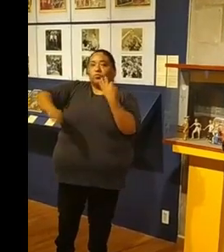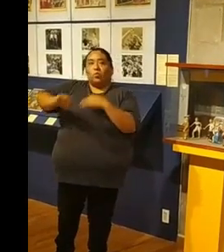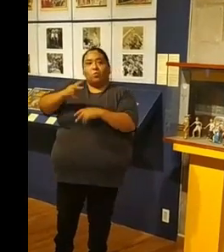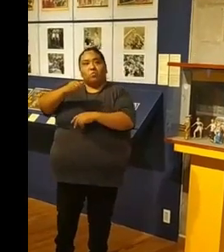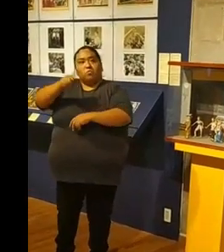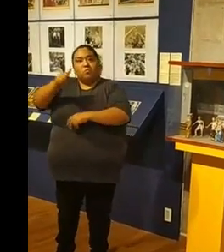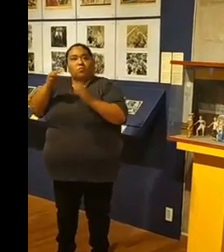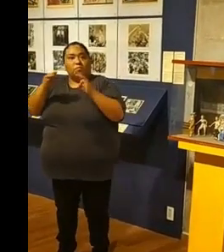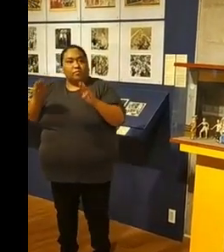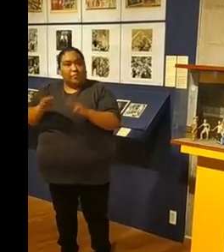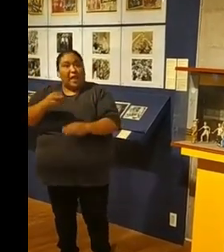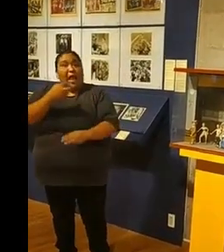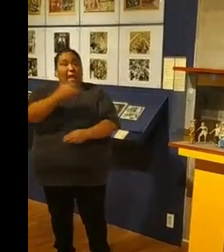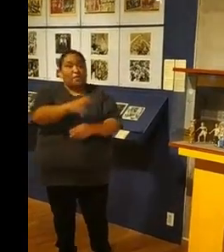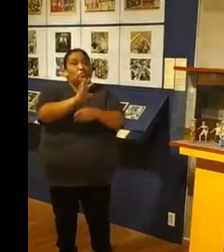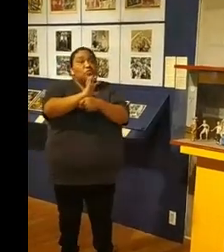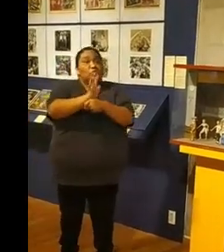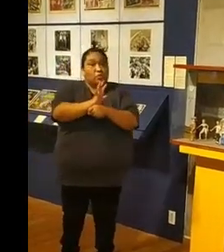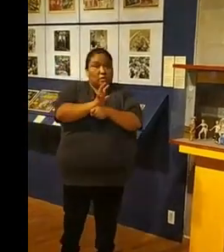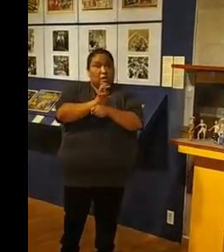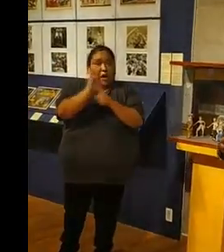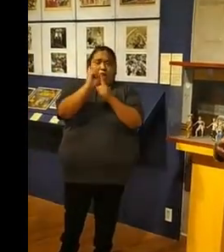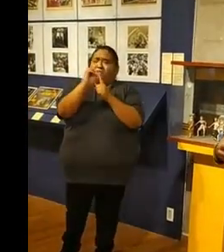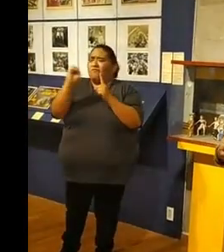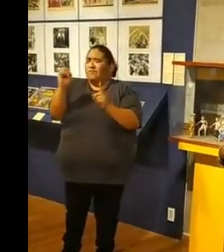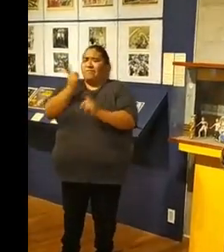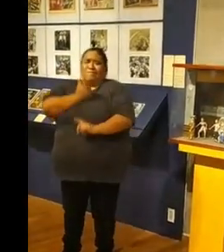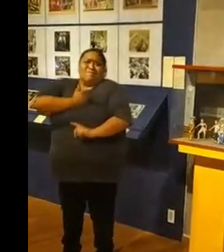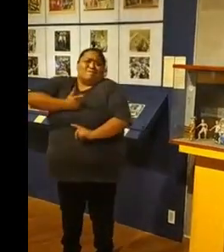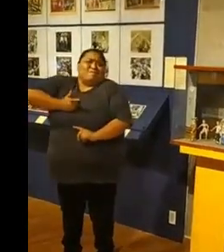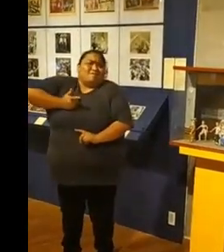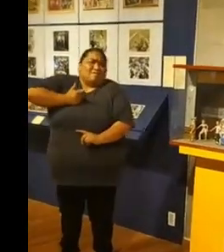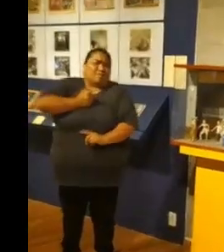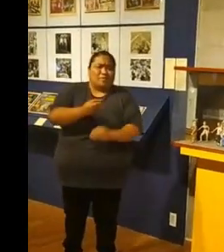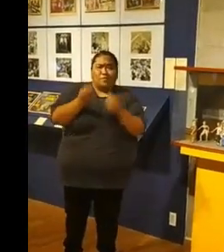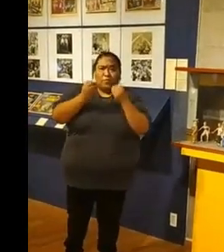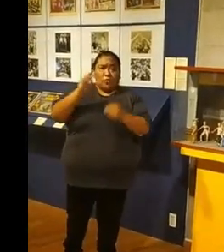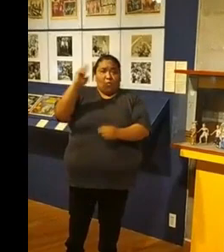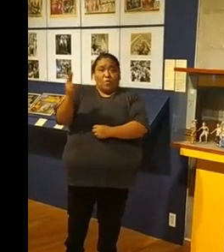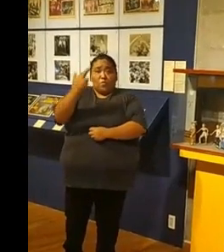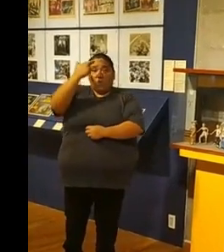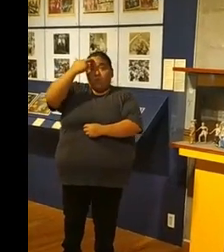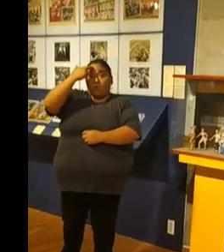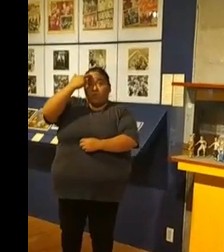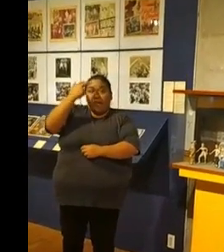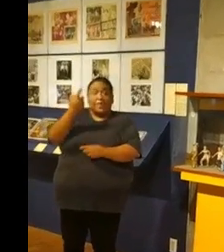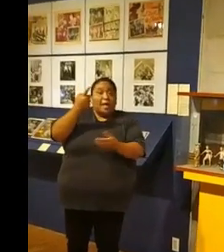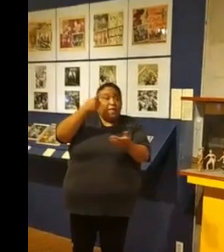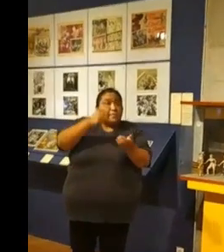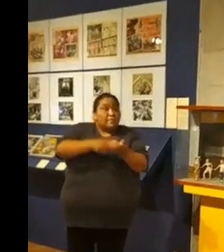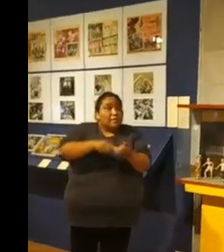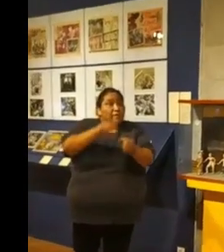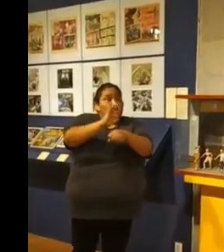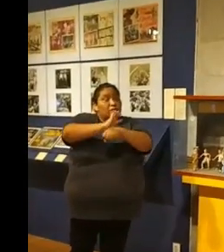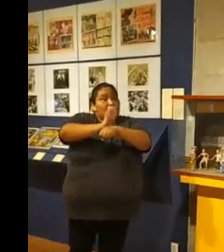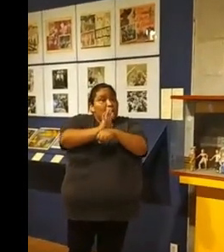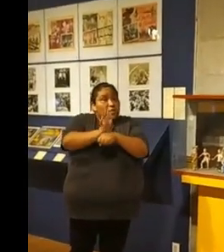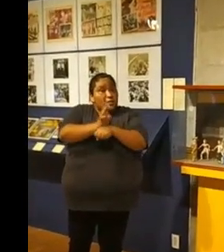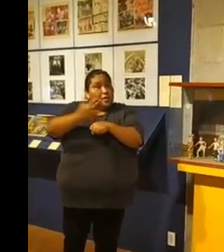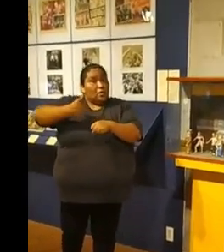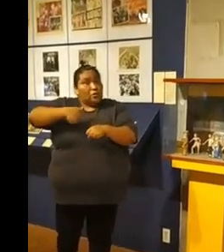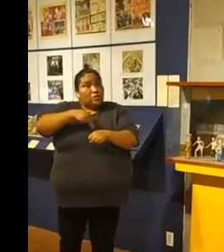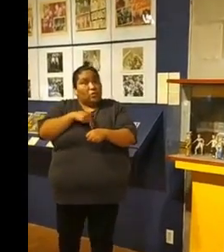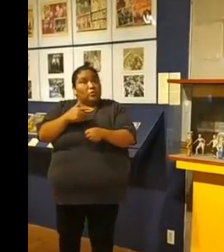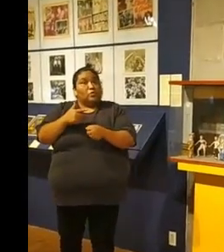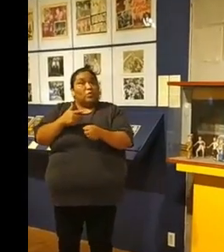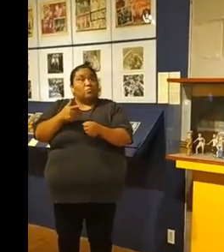Eso es lo que es el cine. Es una frase que me gusta mucho recordar. En el cine pues estábamos hablando en la